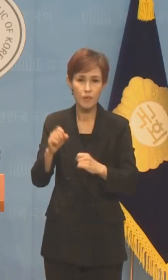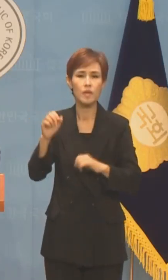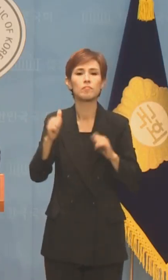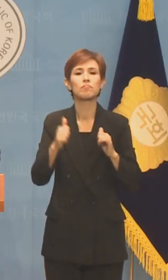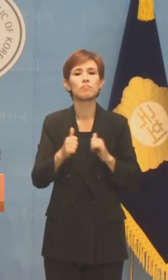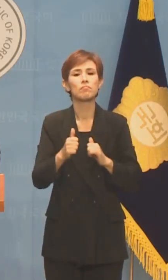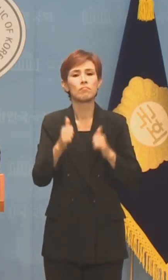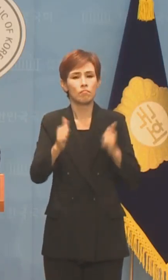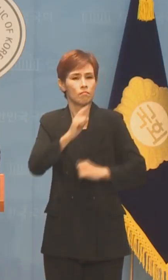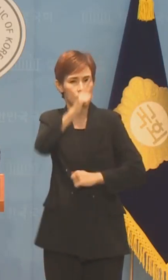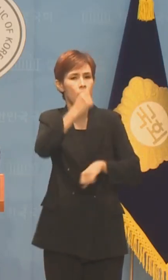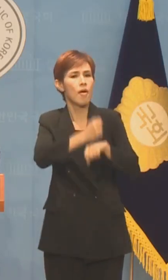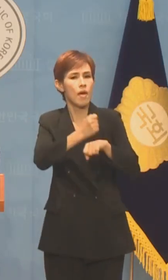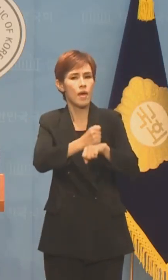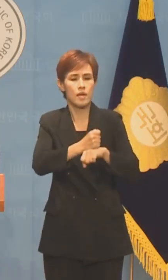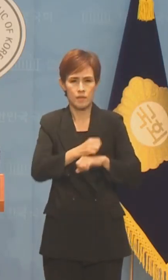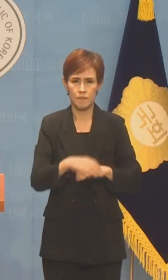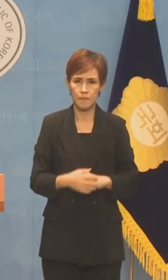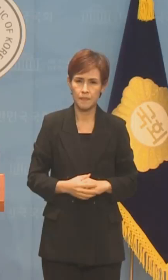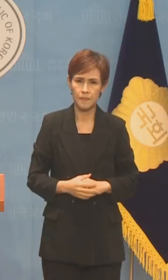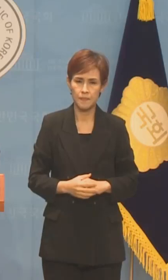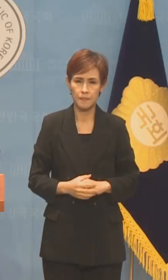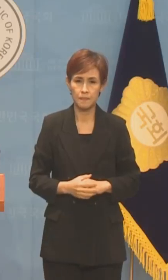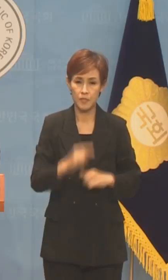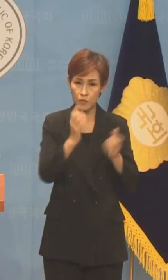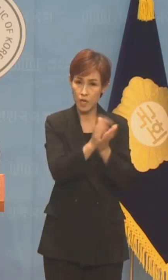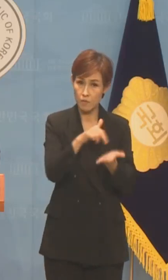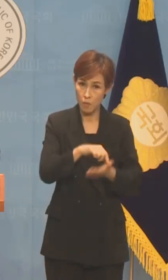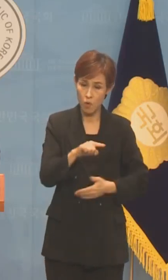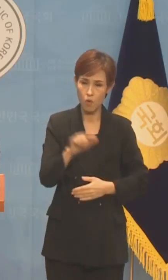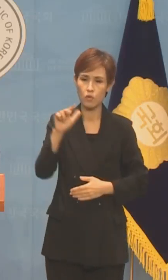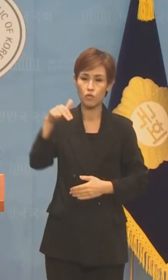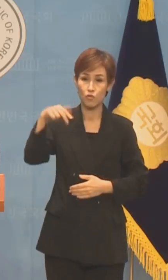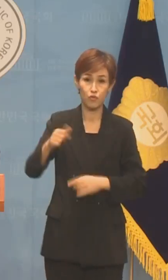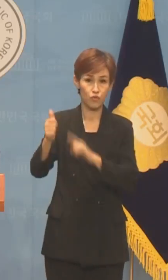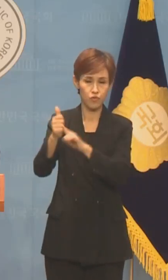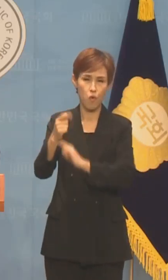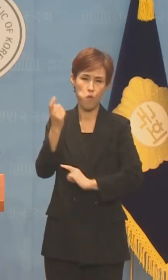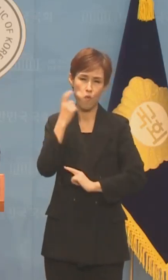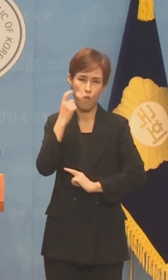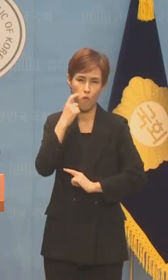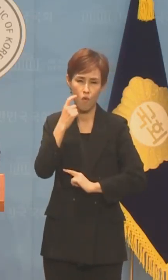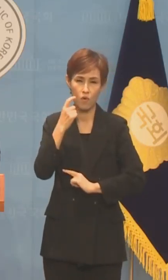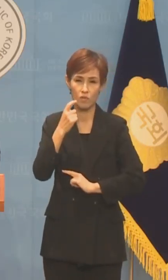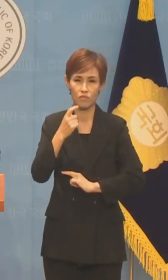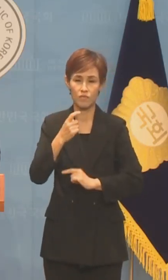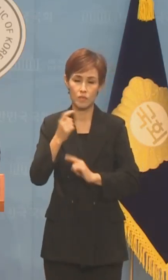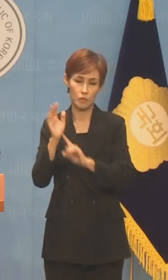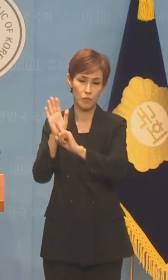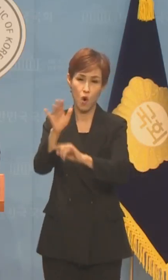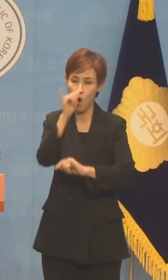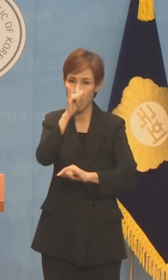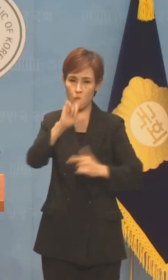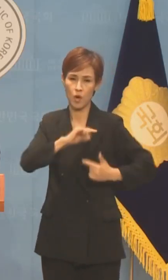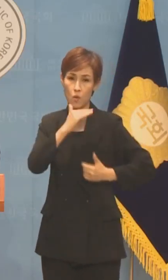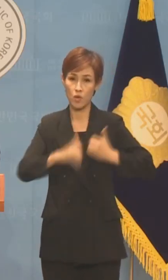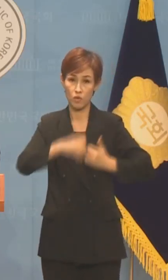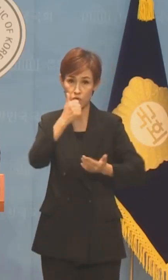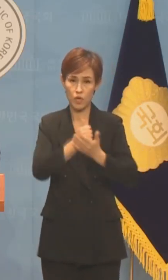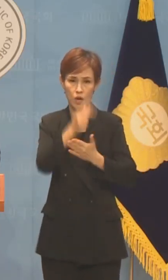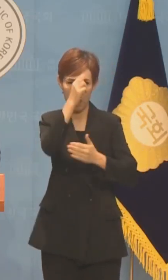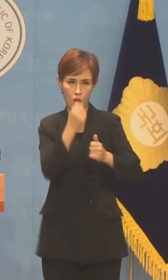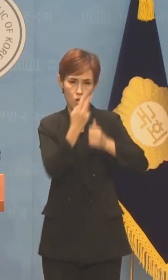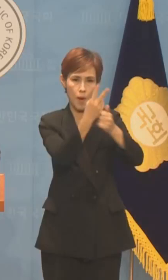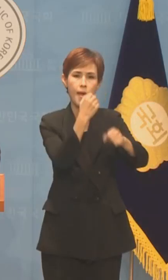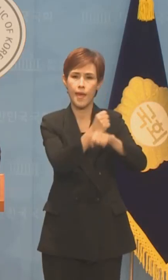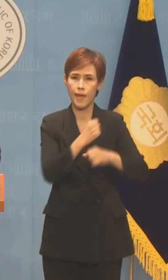불가피한 상황에 이르렀습니다. 민주당은 주진우 의원을 허위 사실 적시에 의한 명예훼손 혐의로